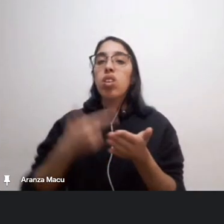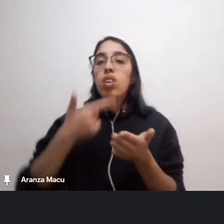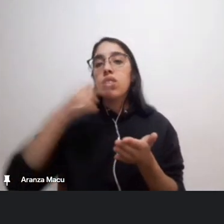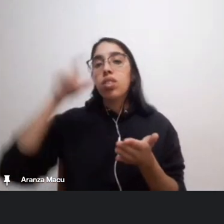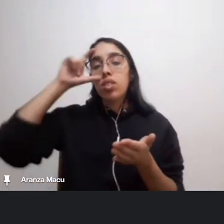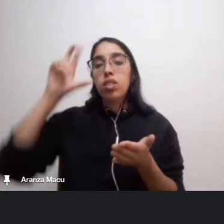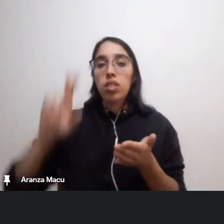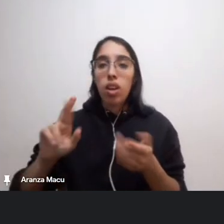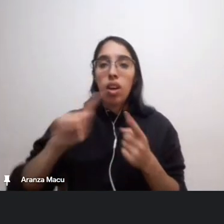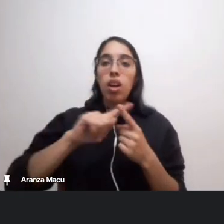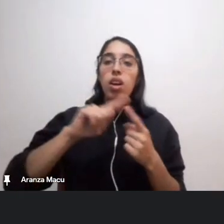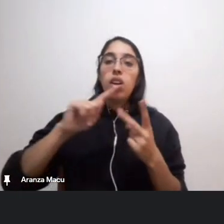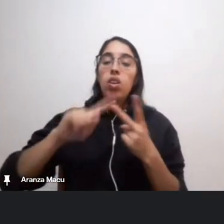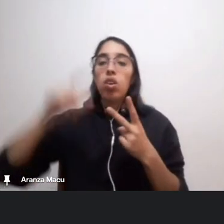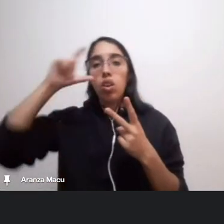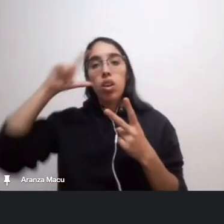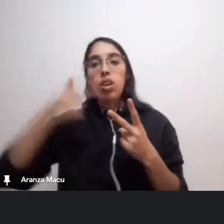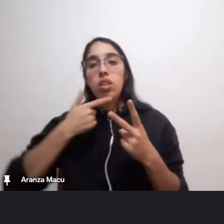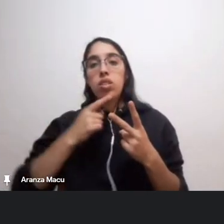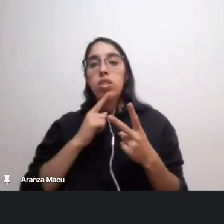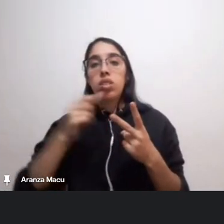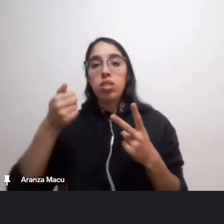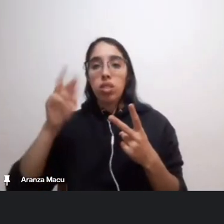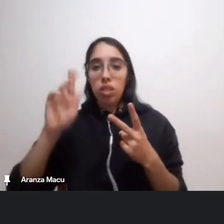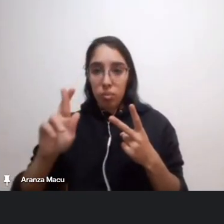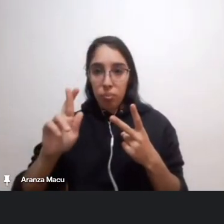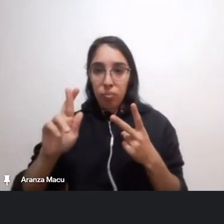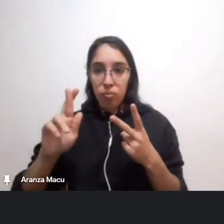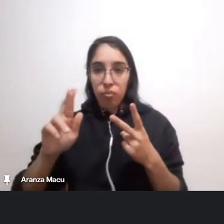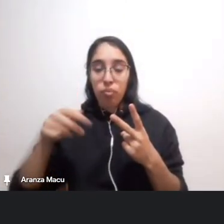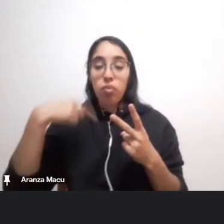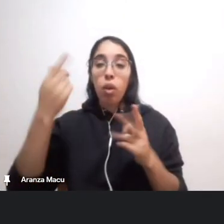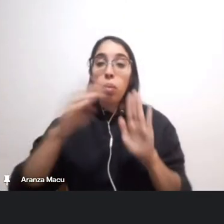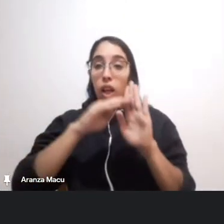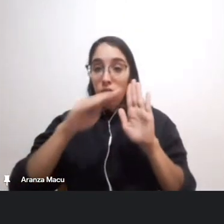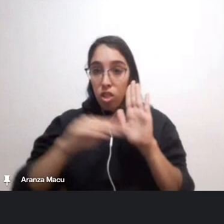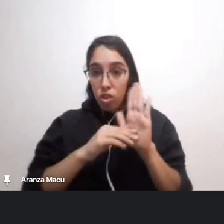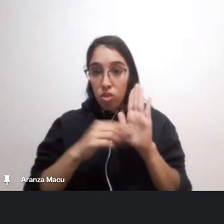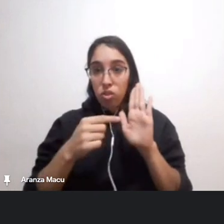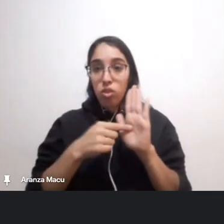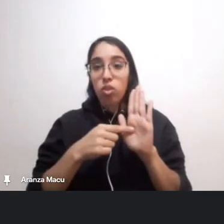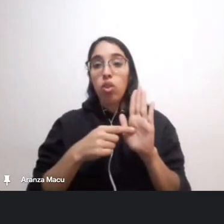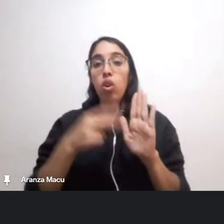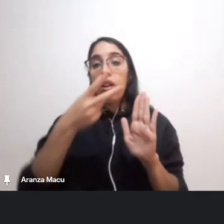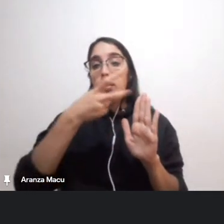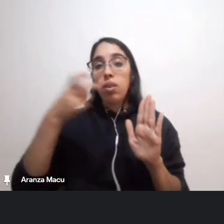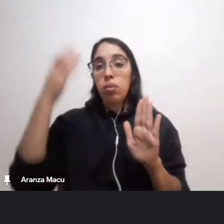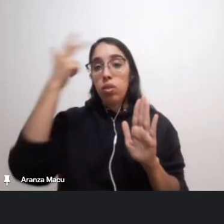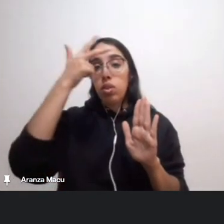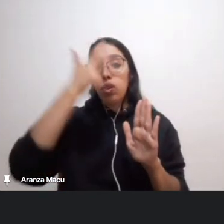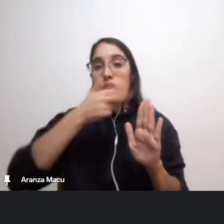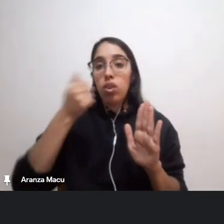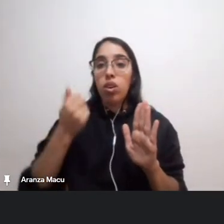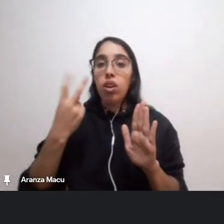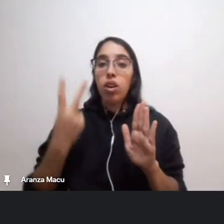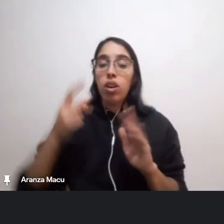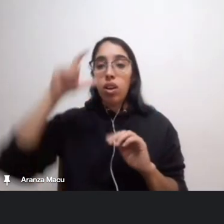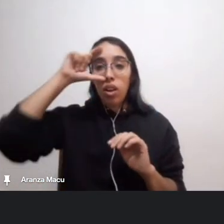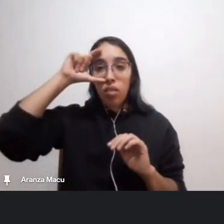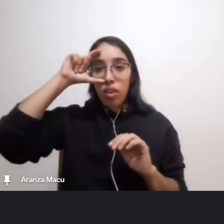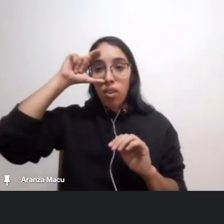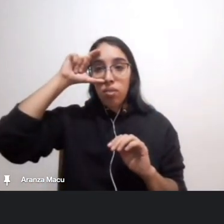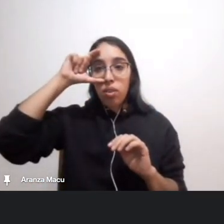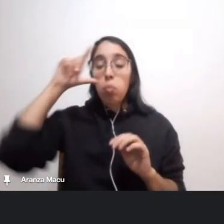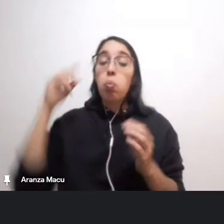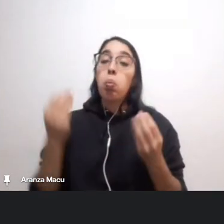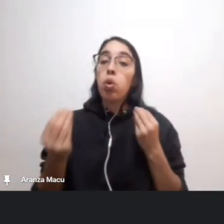por ahí van a tener que prestar más atención es have, ¿Por qué? El verbo to have. Porque si es